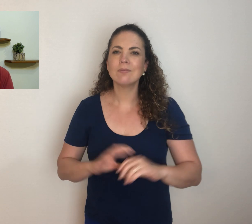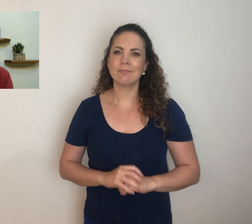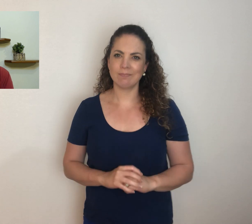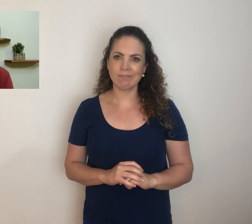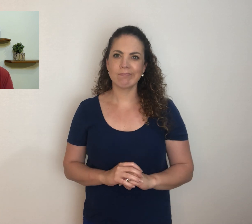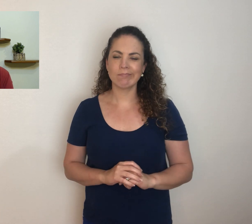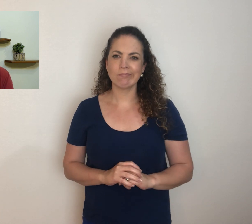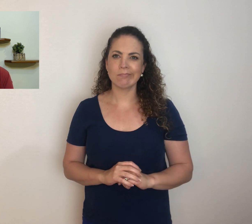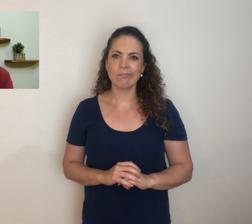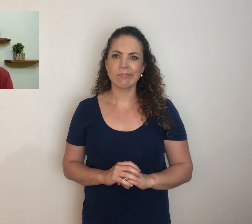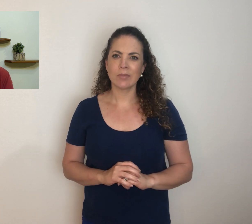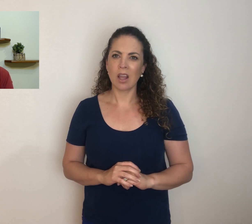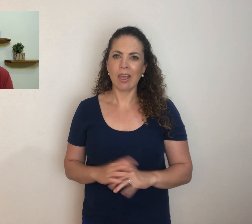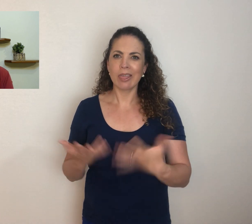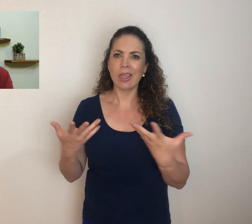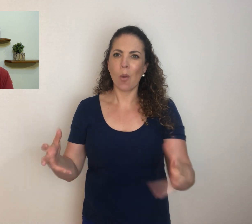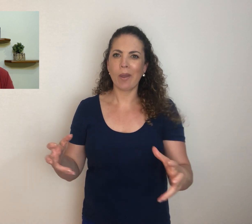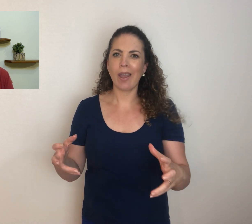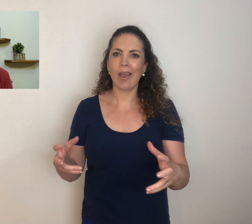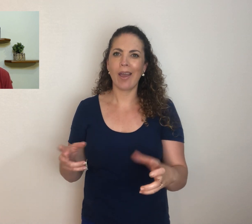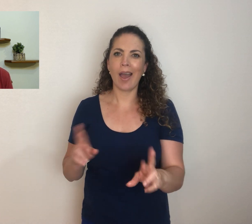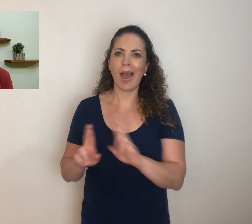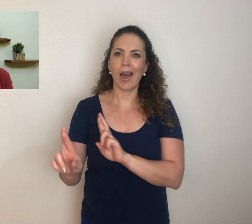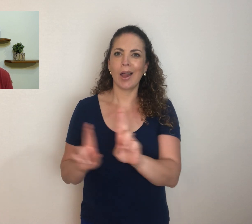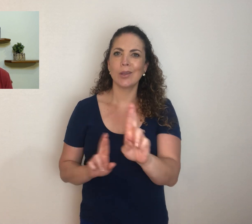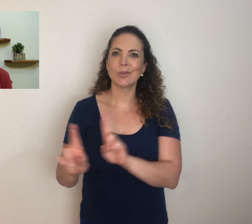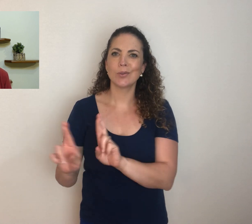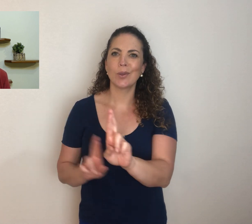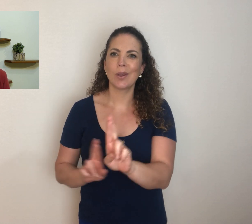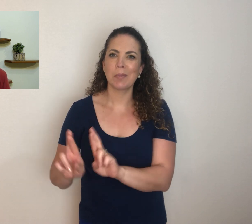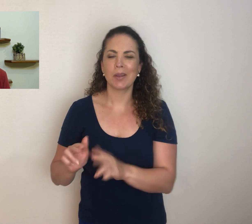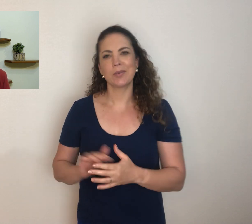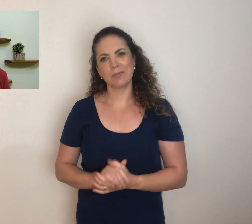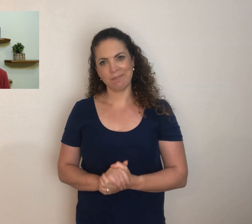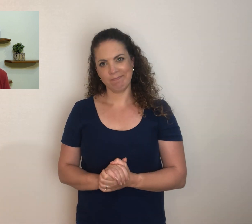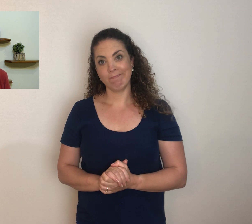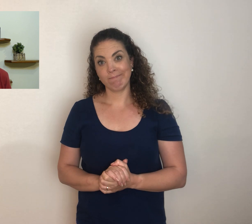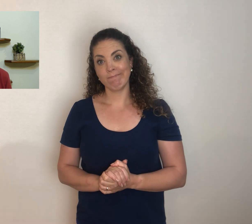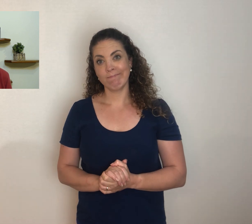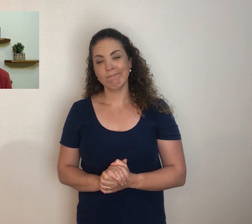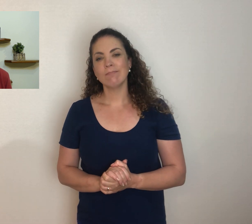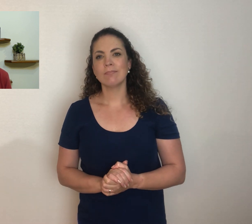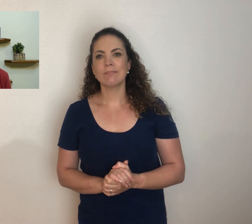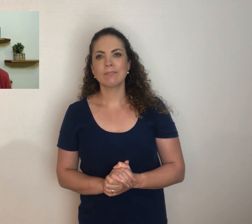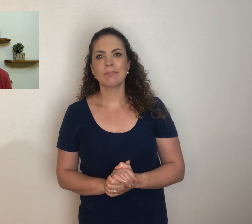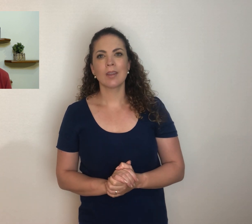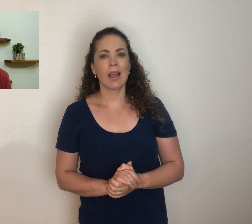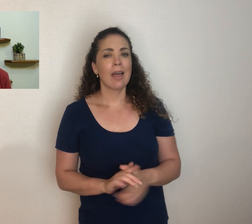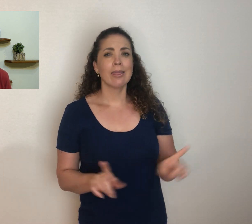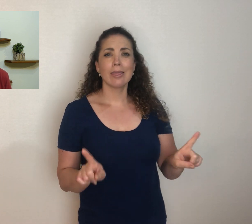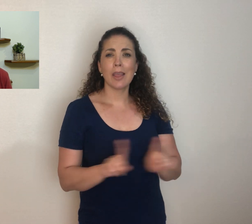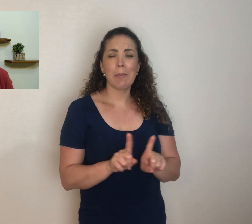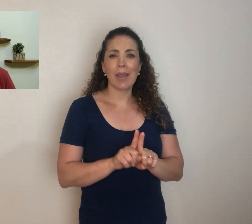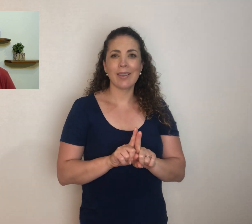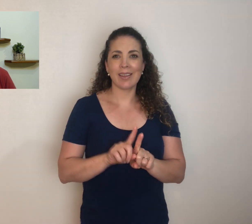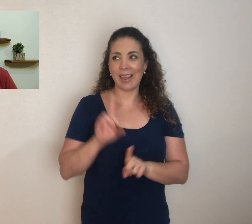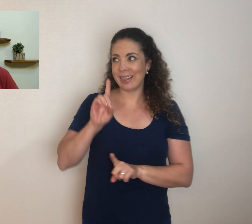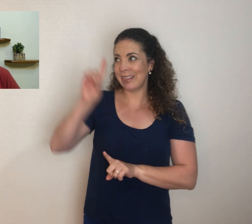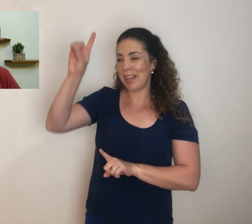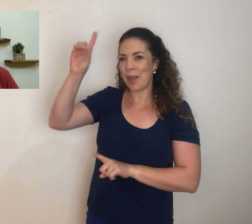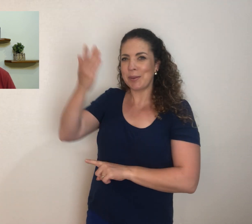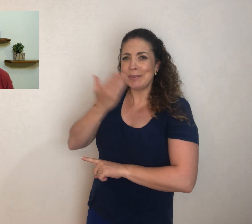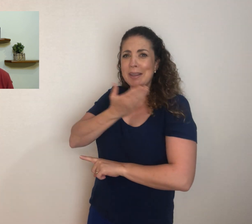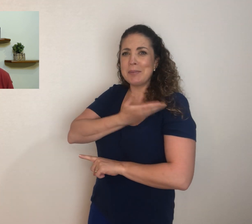já o quadro que vemos hoje. Mais amigos dos prazeres do que amigos de Deus.